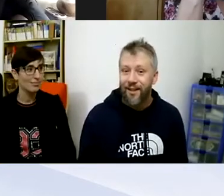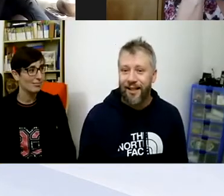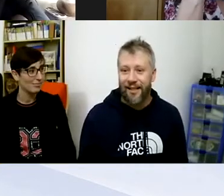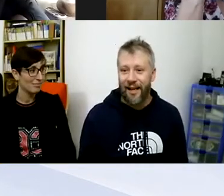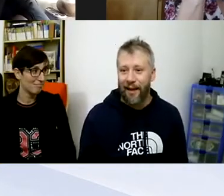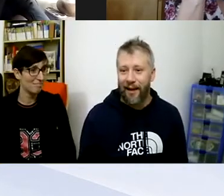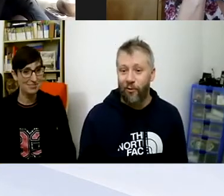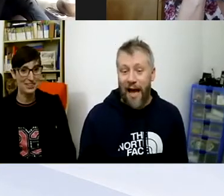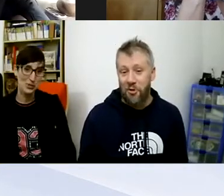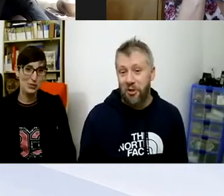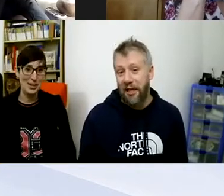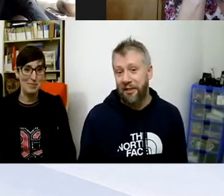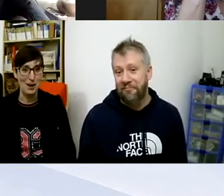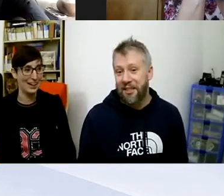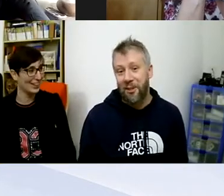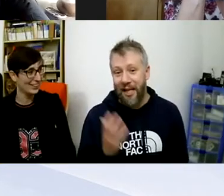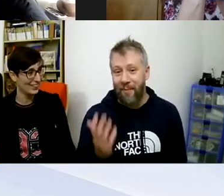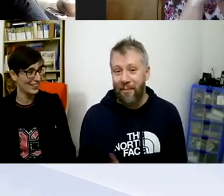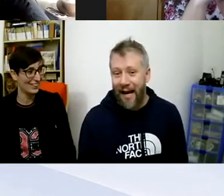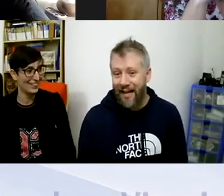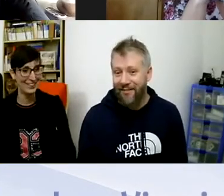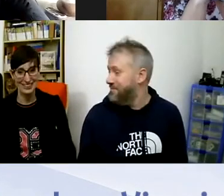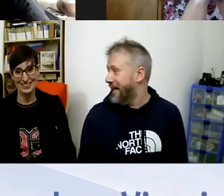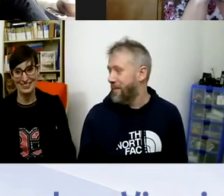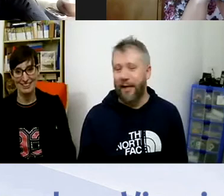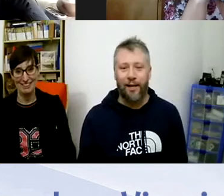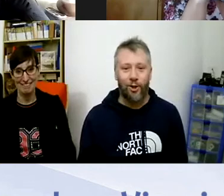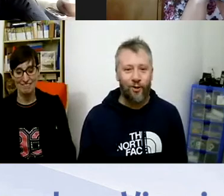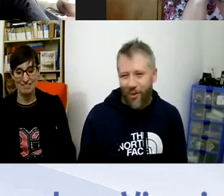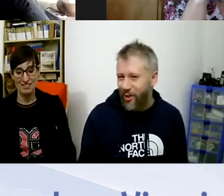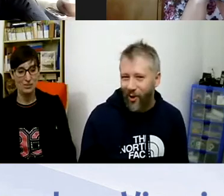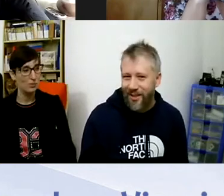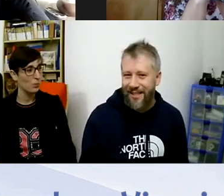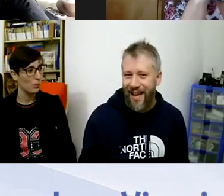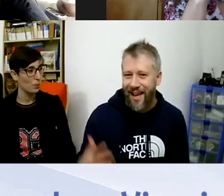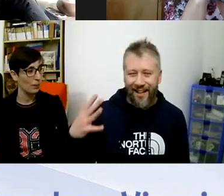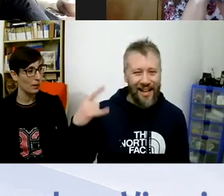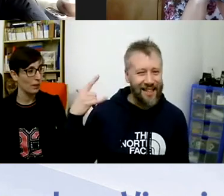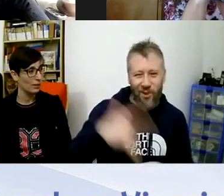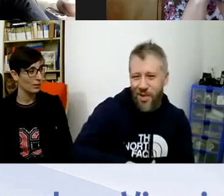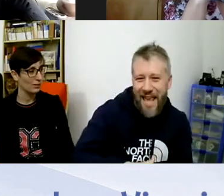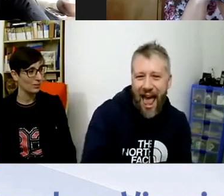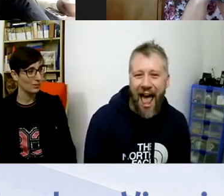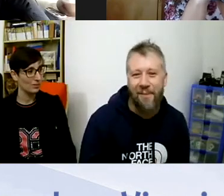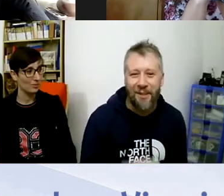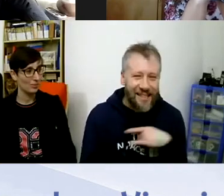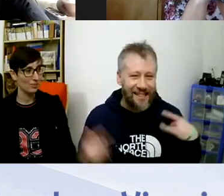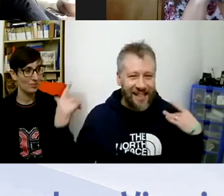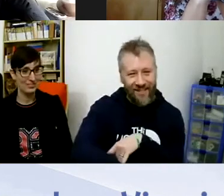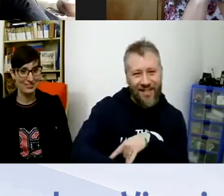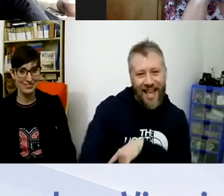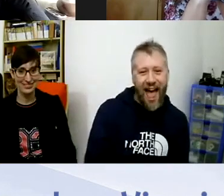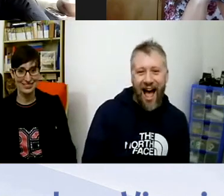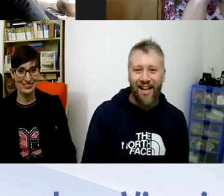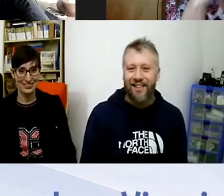Amore. Che sarebbe un viaggio non sarebbe di... male. Non sarebbe male, anche perché il nostro viaggio di nozze è stato